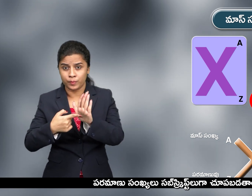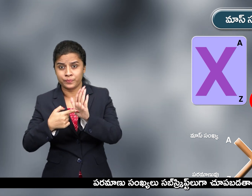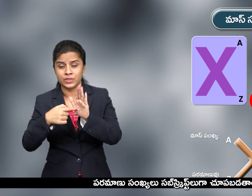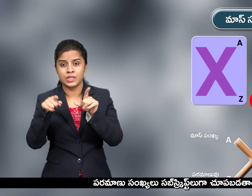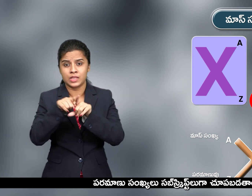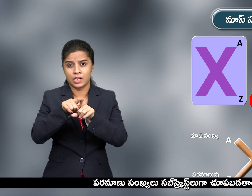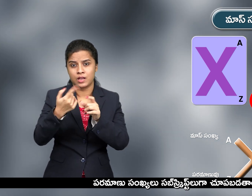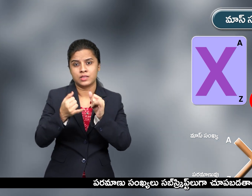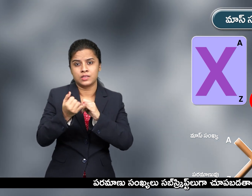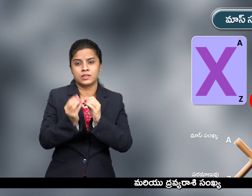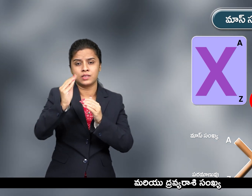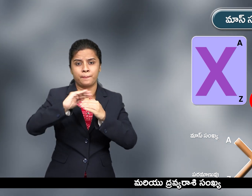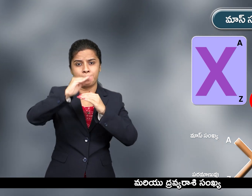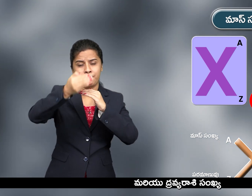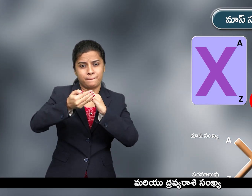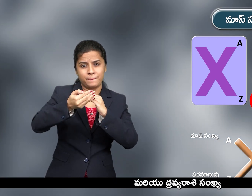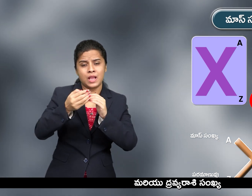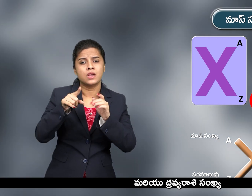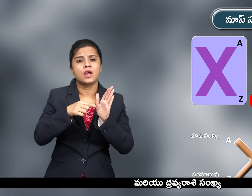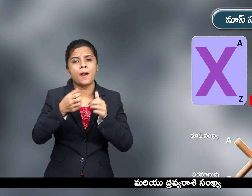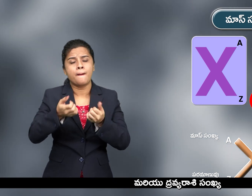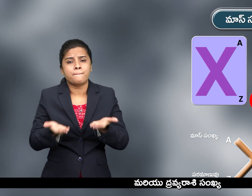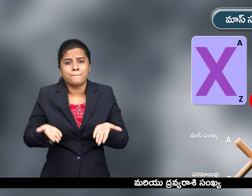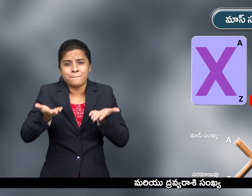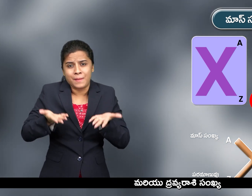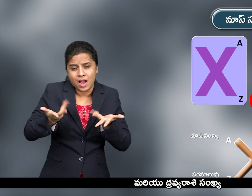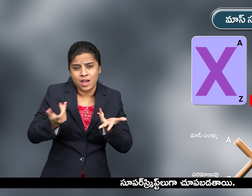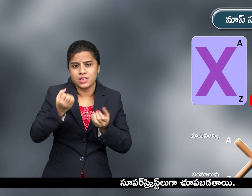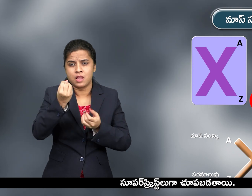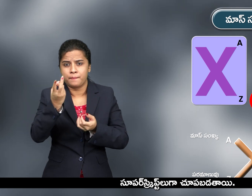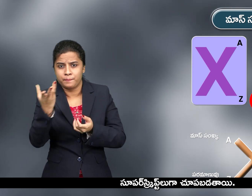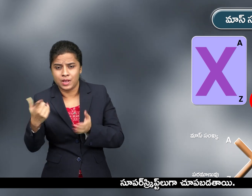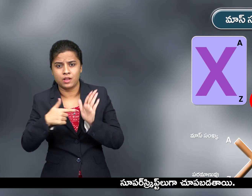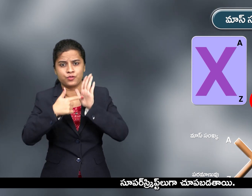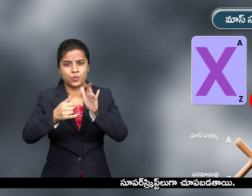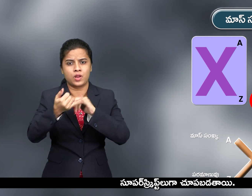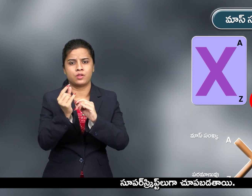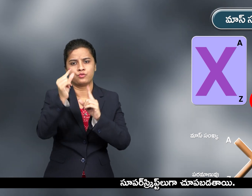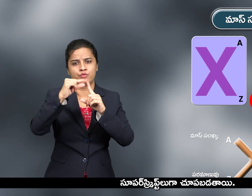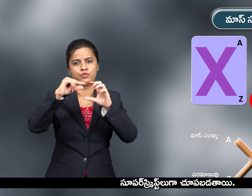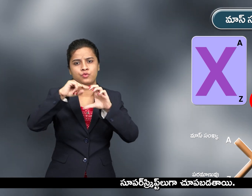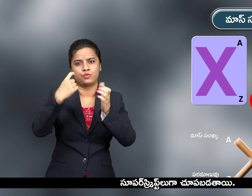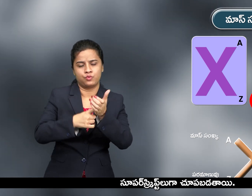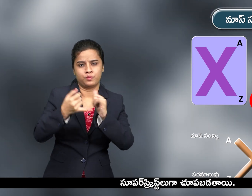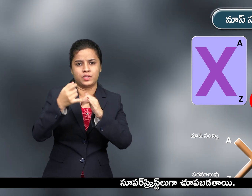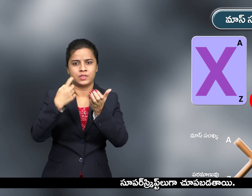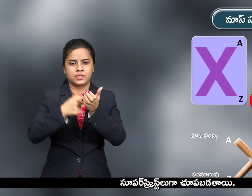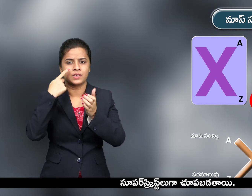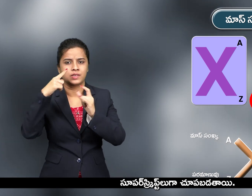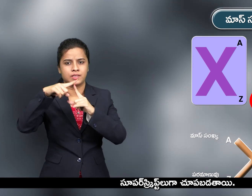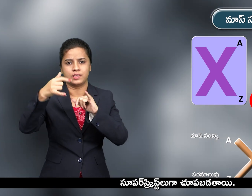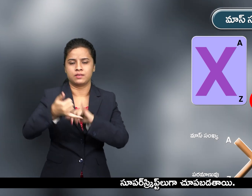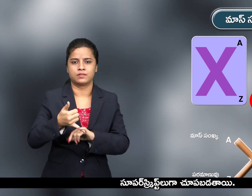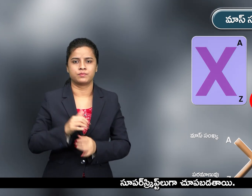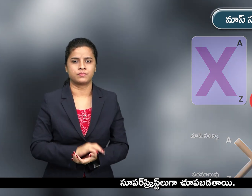సబ్స్క్రిప్టులుగా చూపబడతాయి మరియు ద్రవ్యరాశి సంఖ్య సూపర్ స్క్రిప్టులుగా చూపబడతాయి.